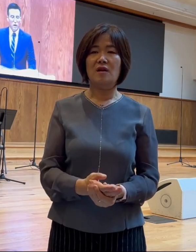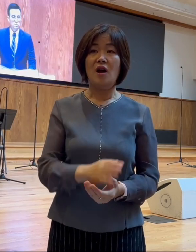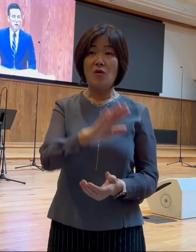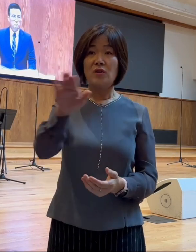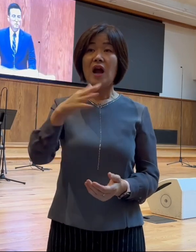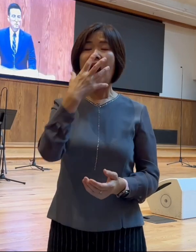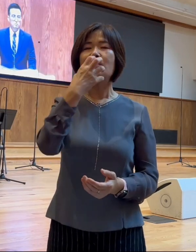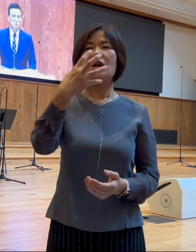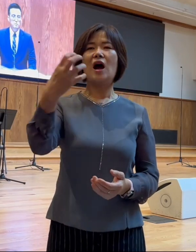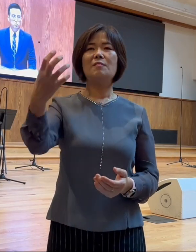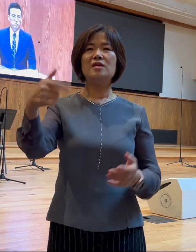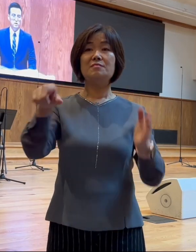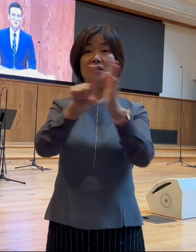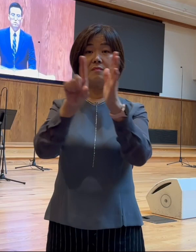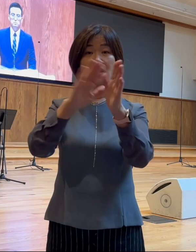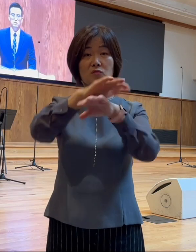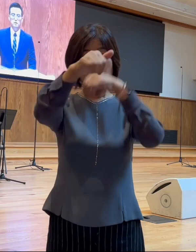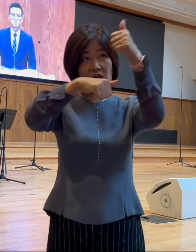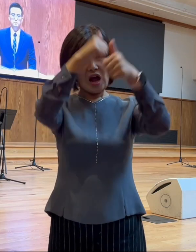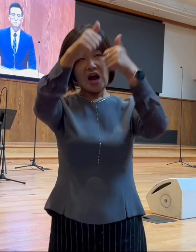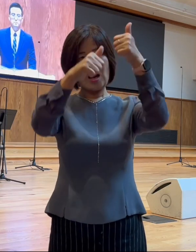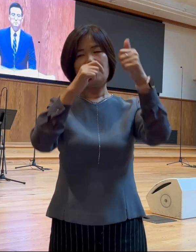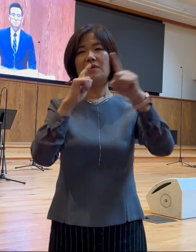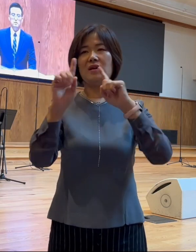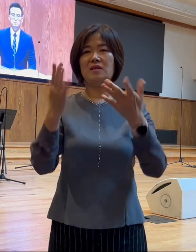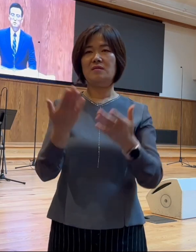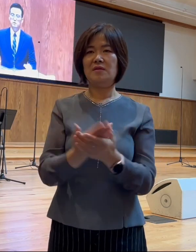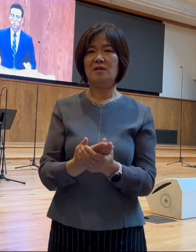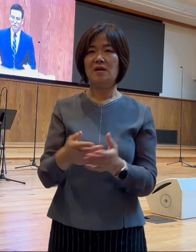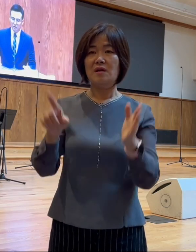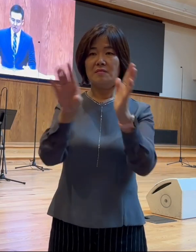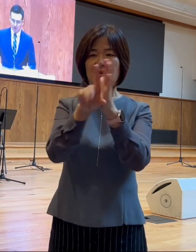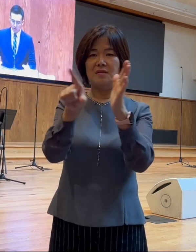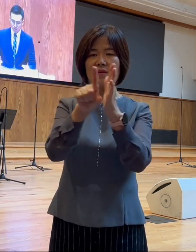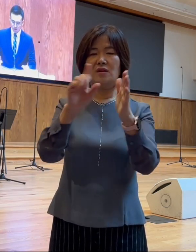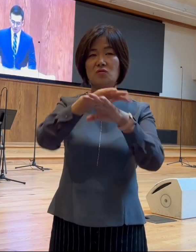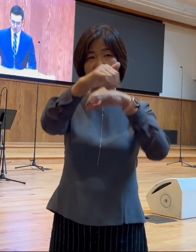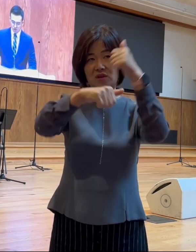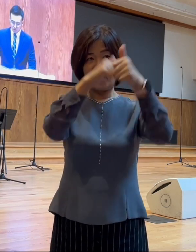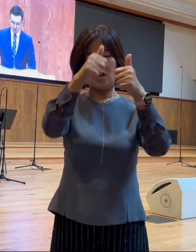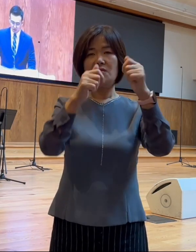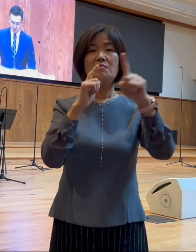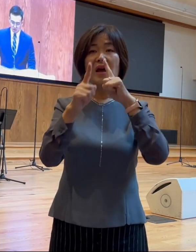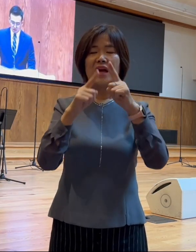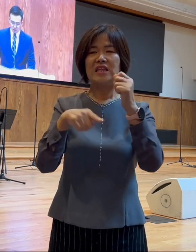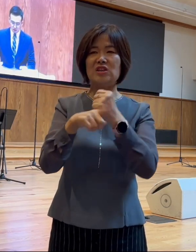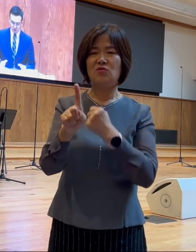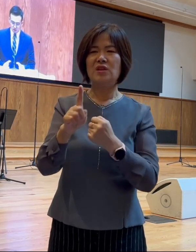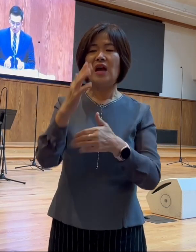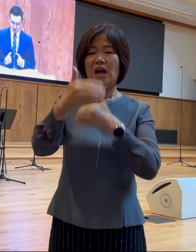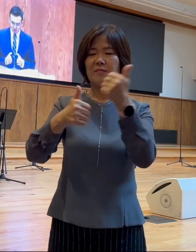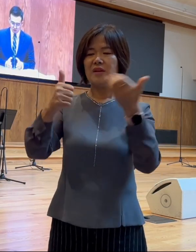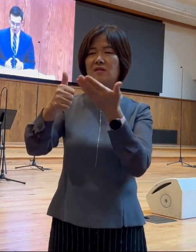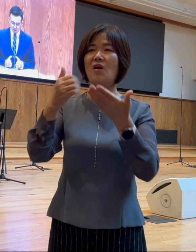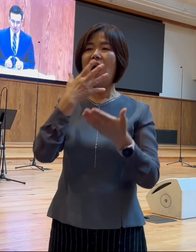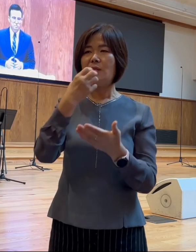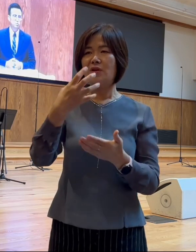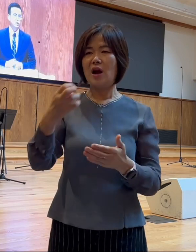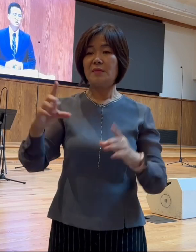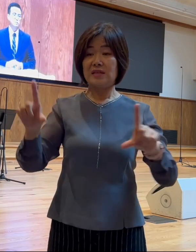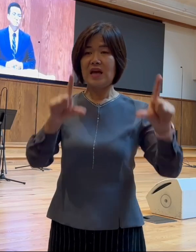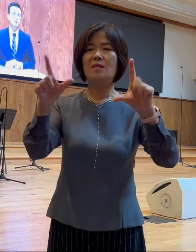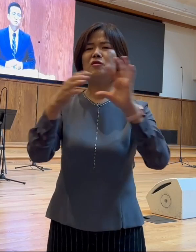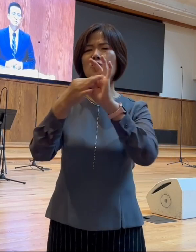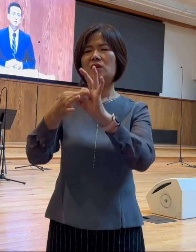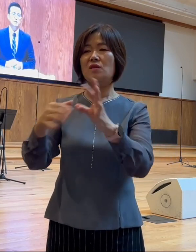우리가 아브라함을 믿음의 조상이라고 합니다. 믿음의 조상이다 라고 말하는 그 말은 하나님께서 이 아브라함의 삶을